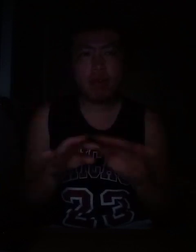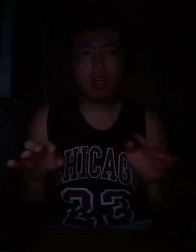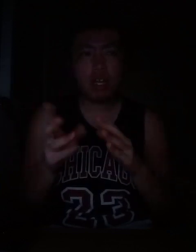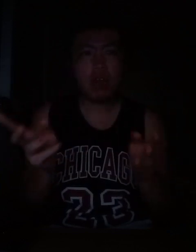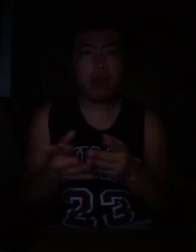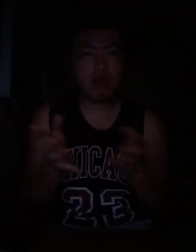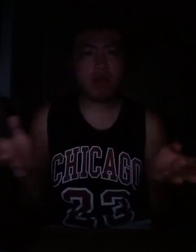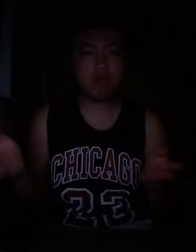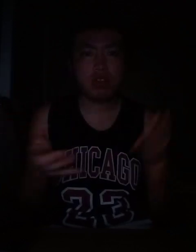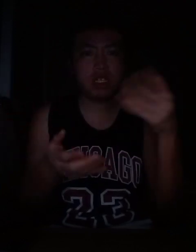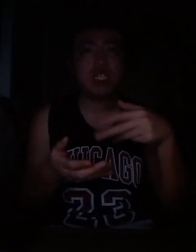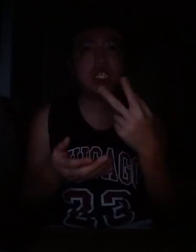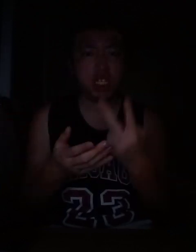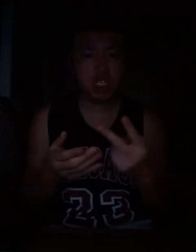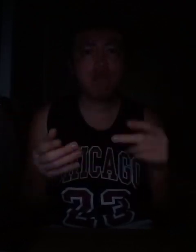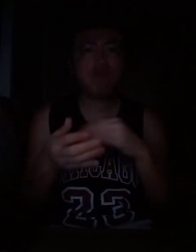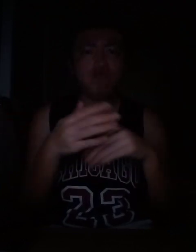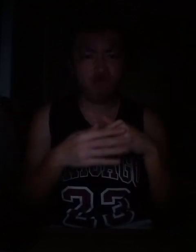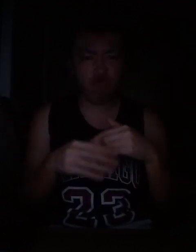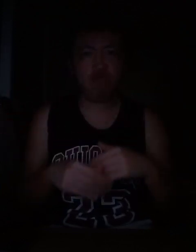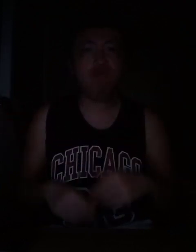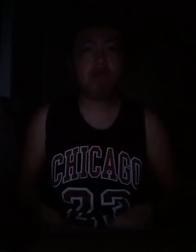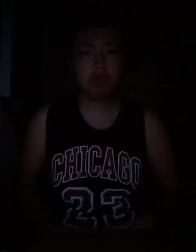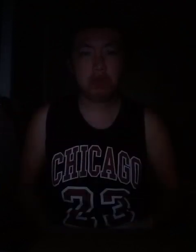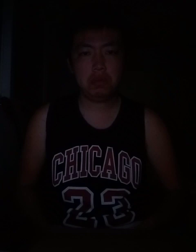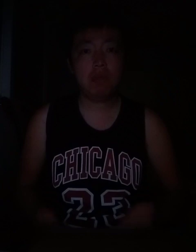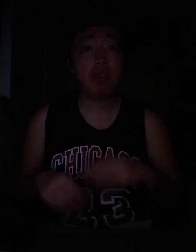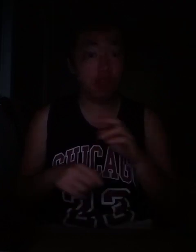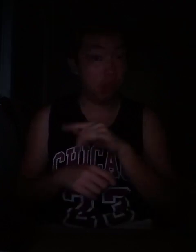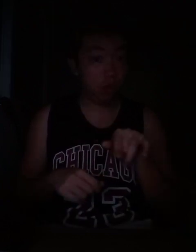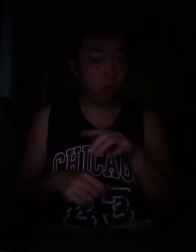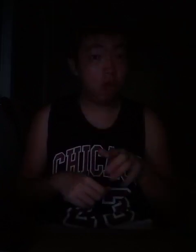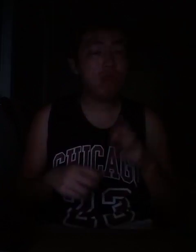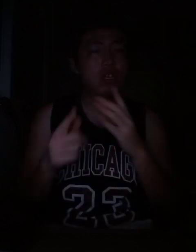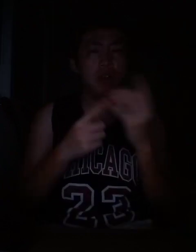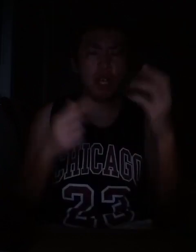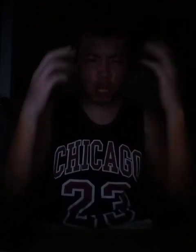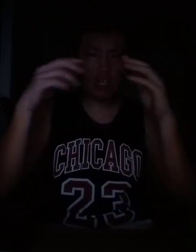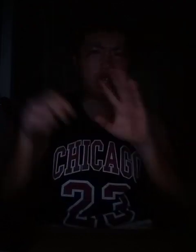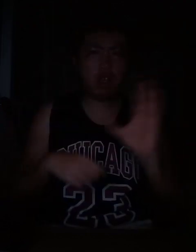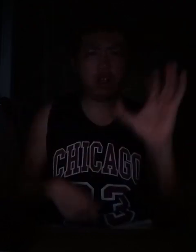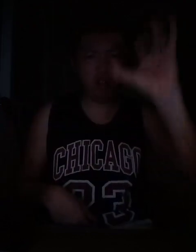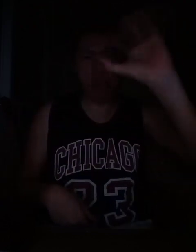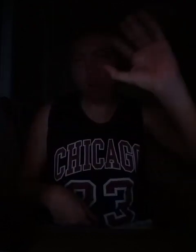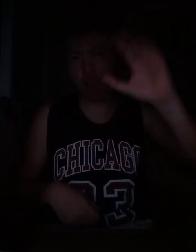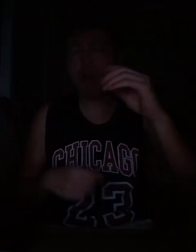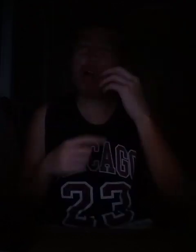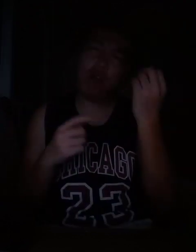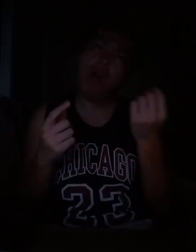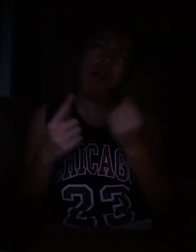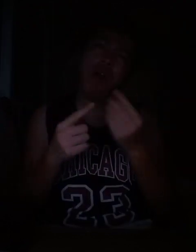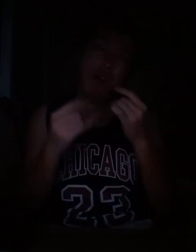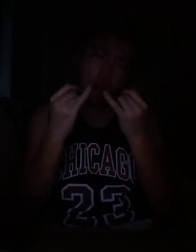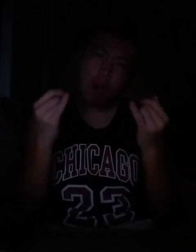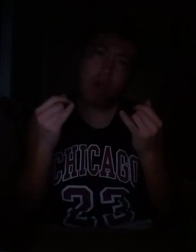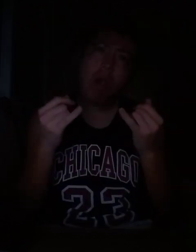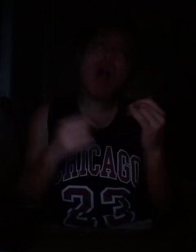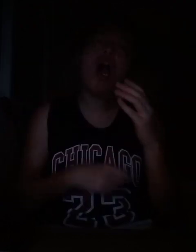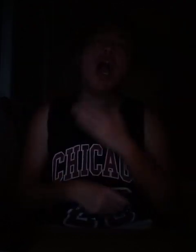끝나는 12일까지 묵을 예정입니다. 대원들은 무엇보다 무더위와 태풍을 피해 잠을 제대로 잘 수 있어 안도하는